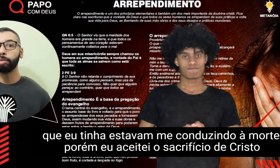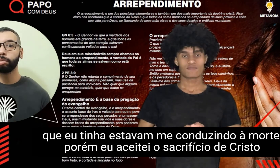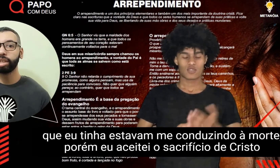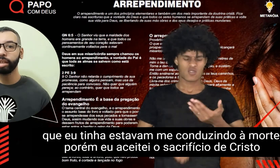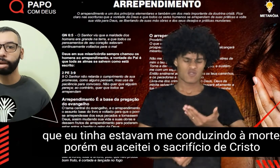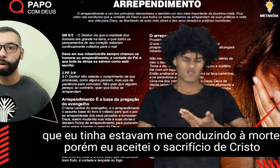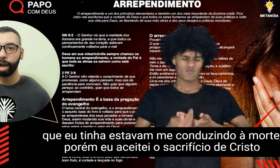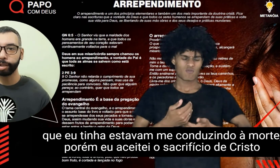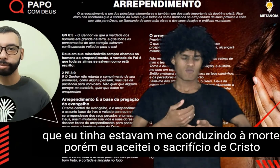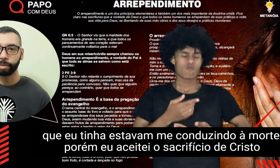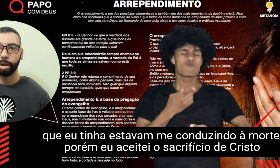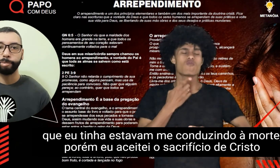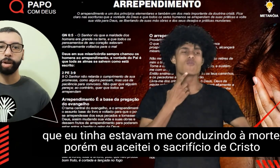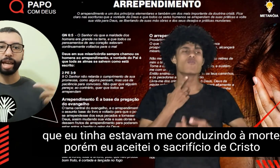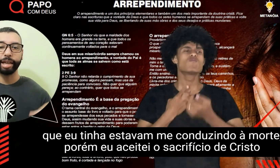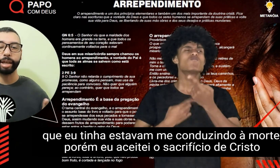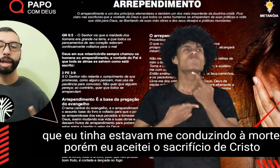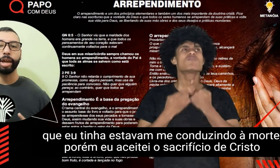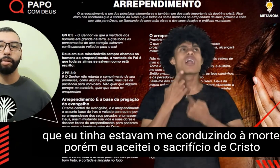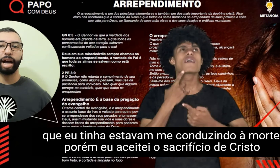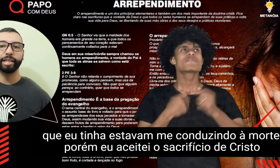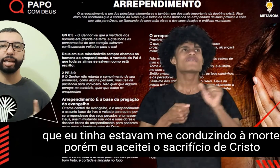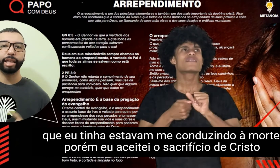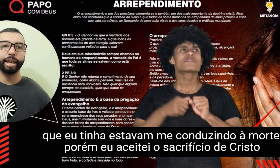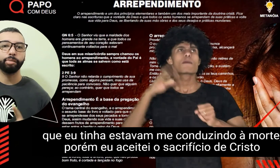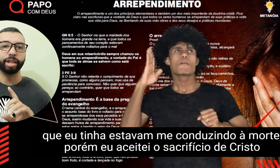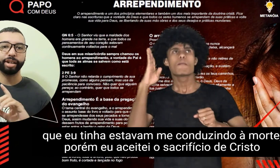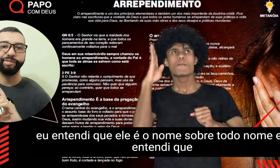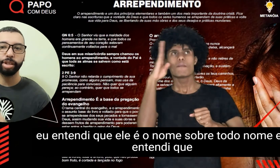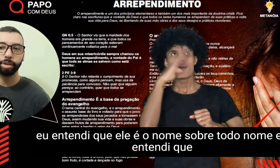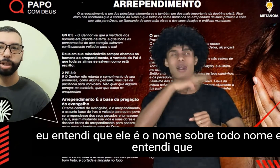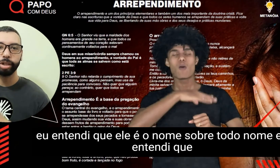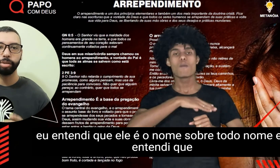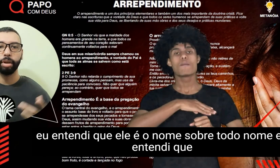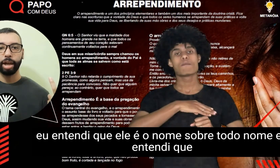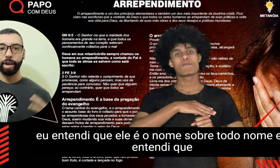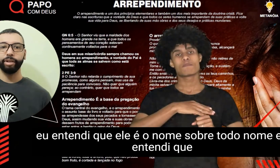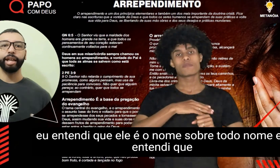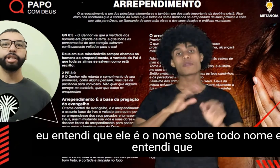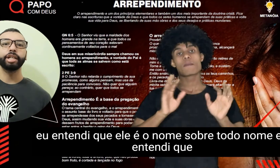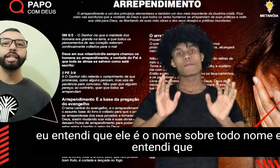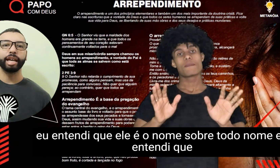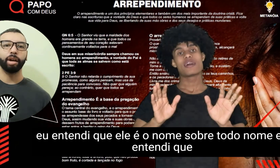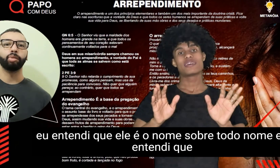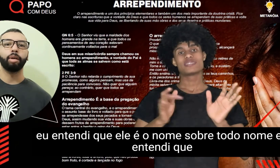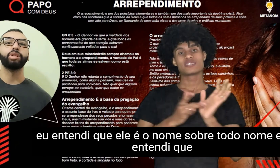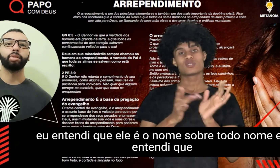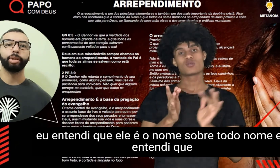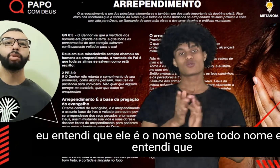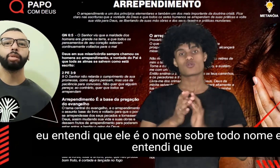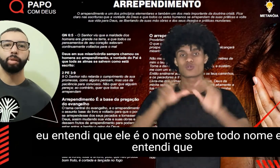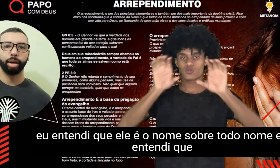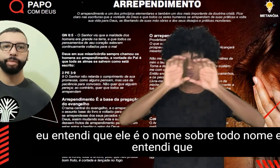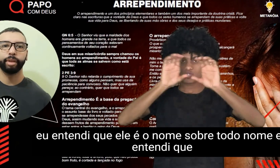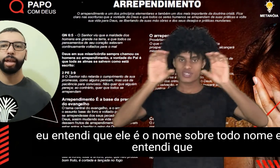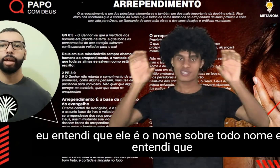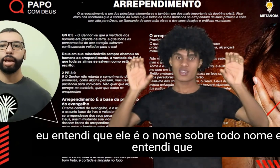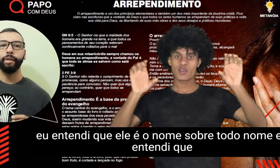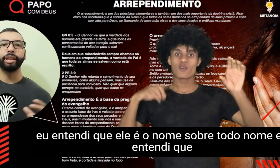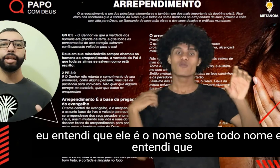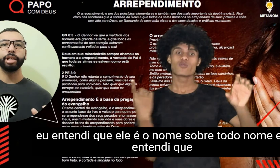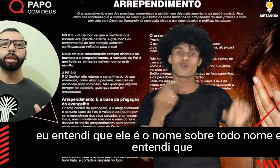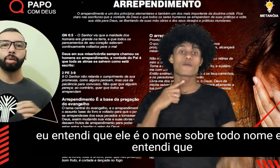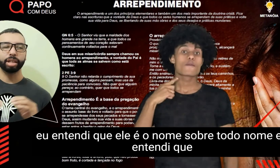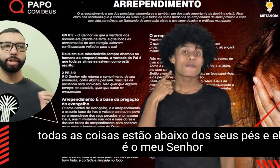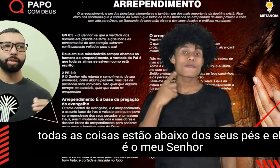me conduzindo à morte, porém eu aceitei o sacrifício de Cristo, eu entendi que Ele é o nome sobre todo nome,